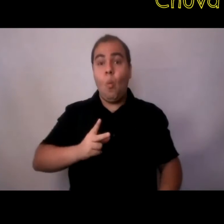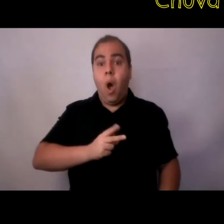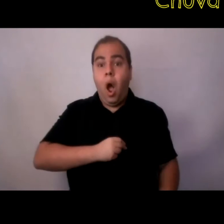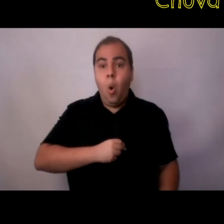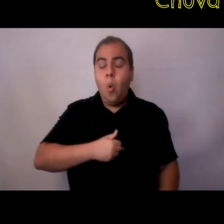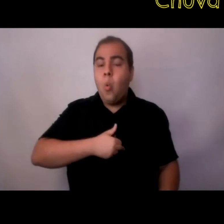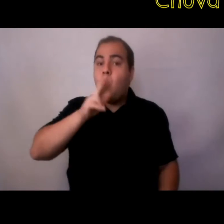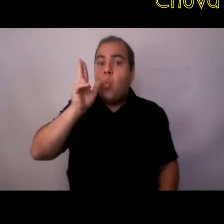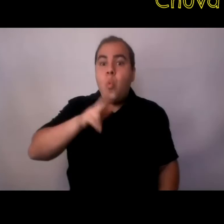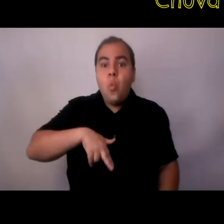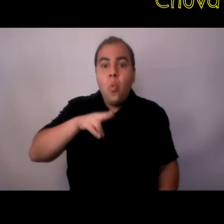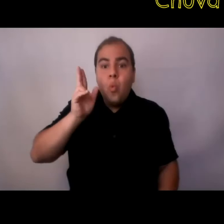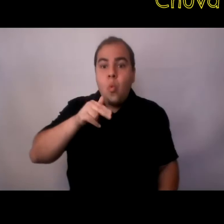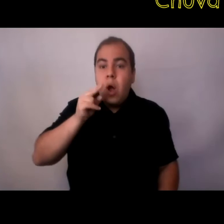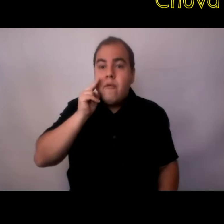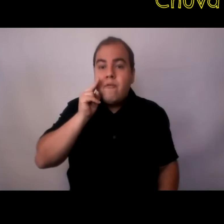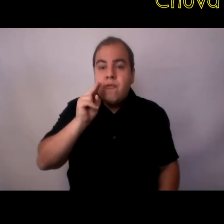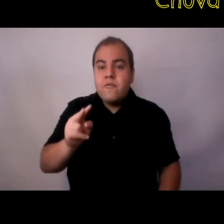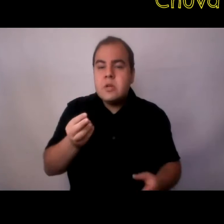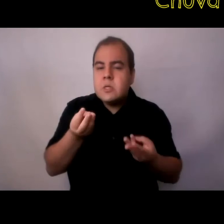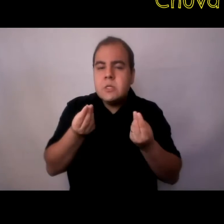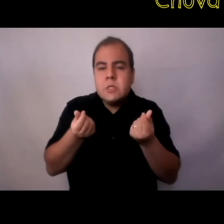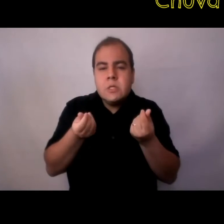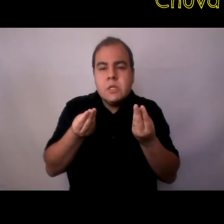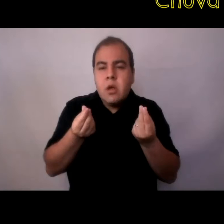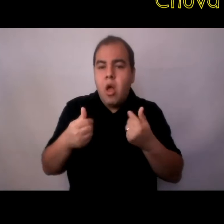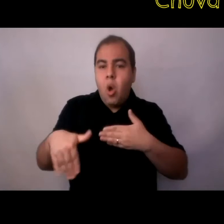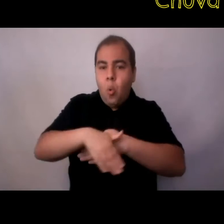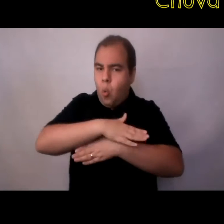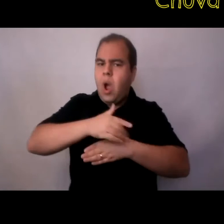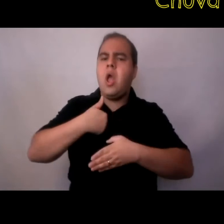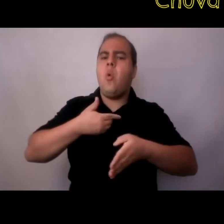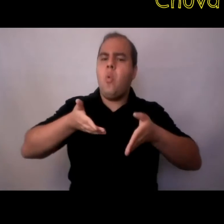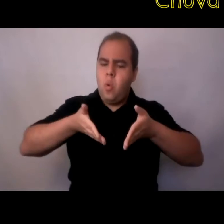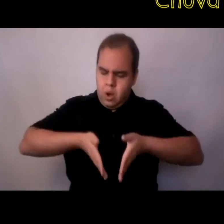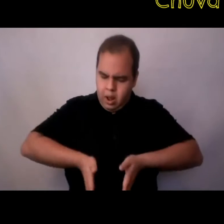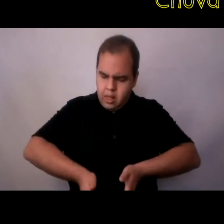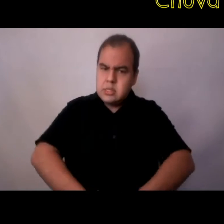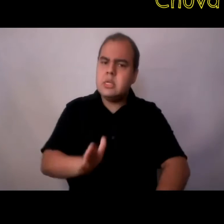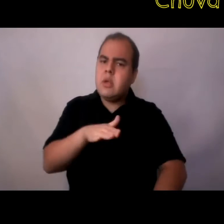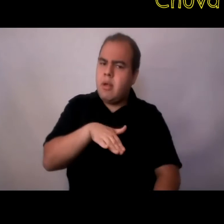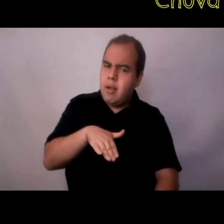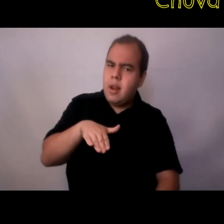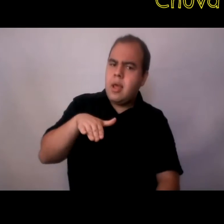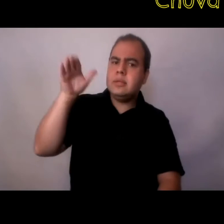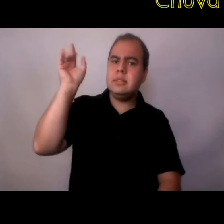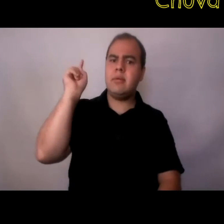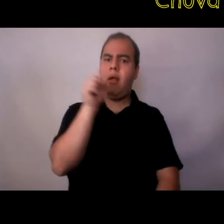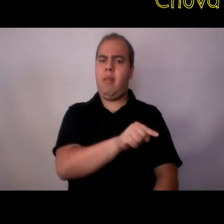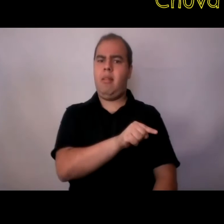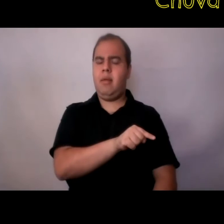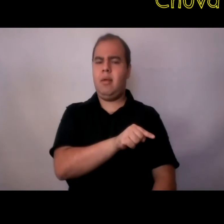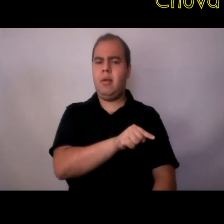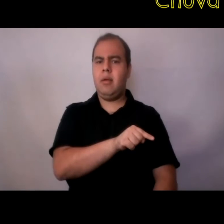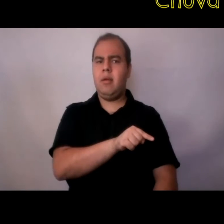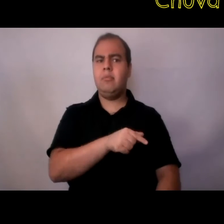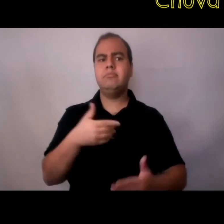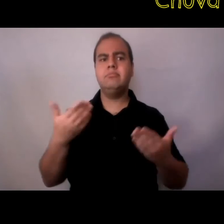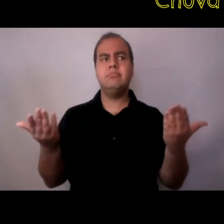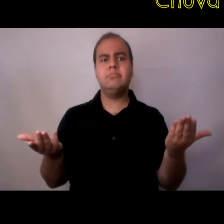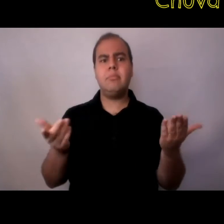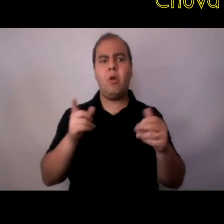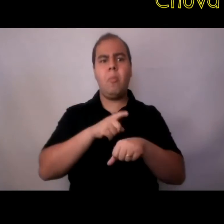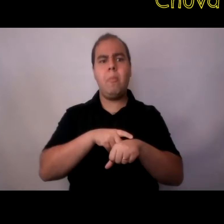conta da aridez que é essa rua. Eu nasci e cresci ali. Então chega um determinado ponto em que a gente começa